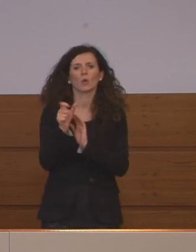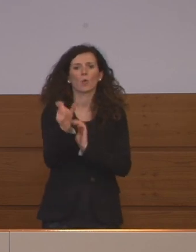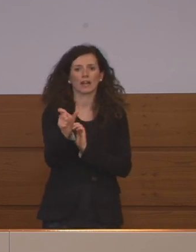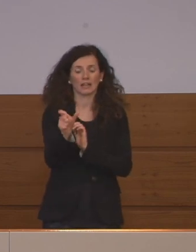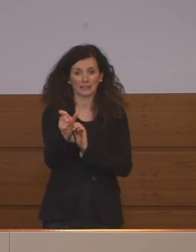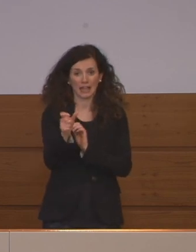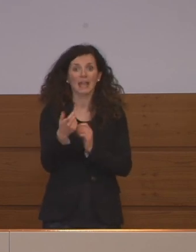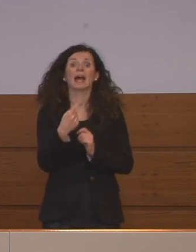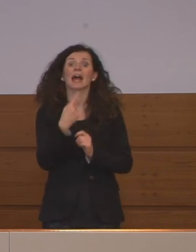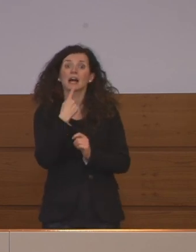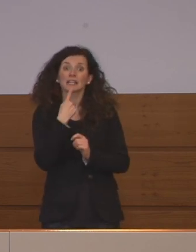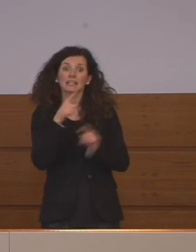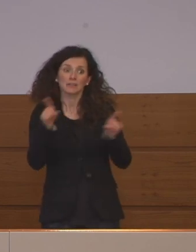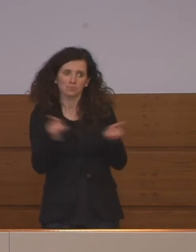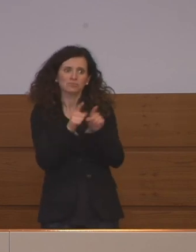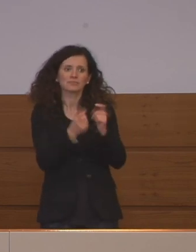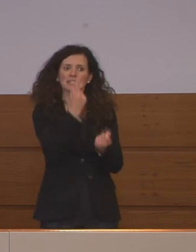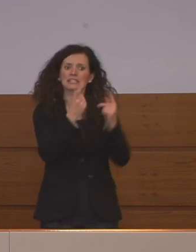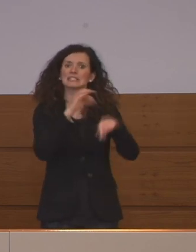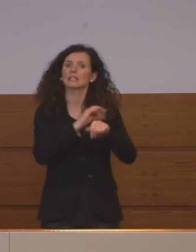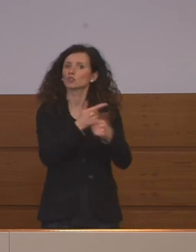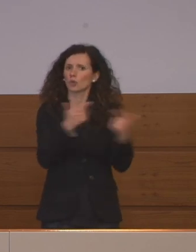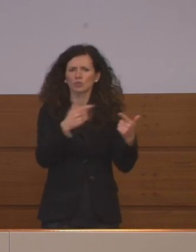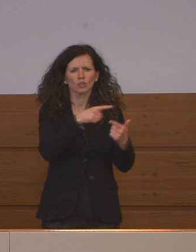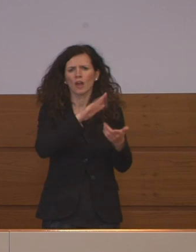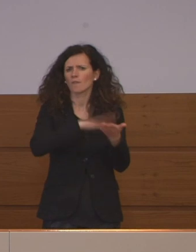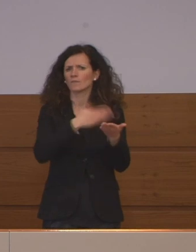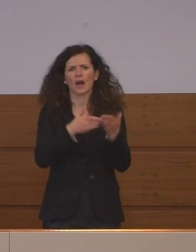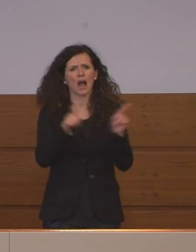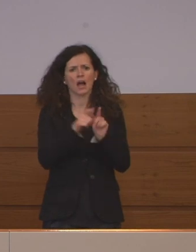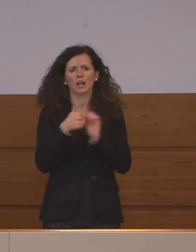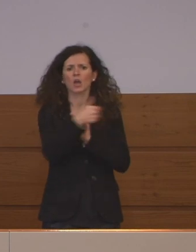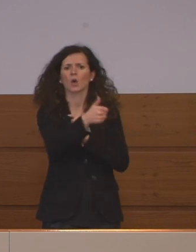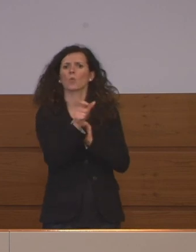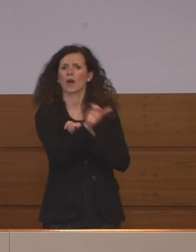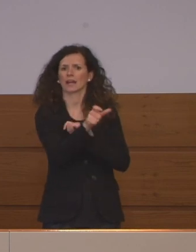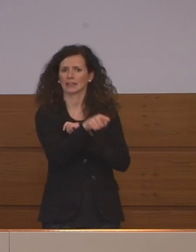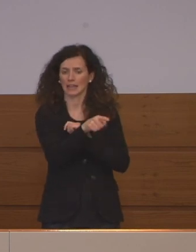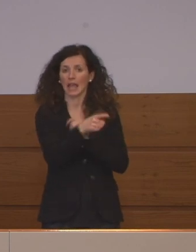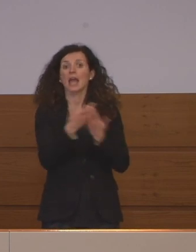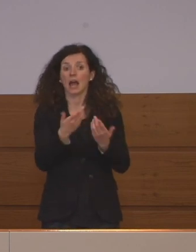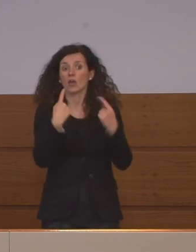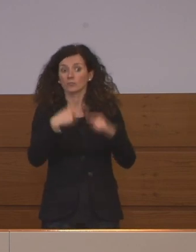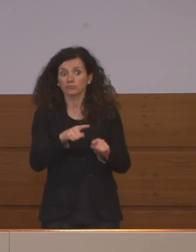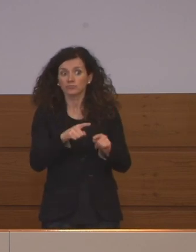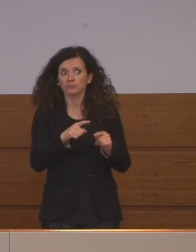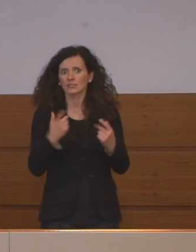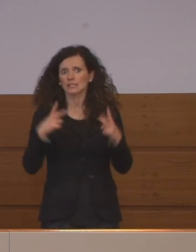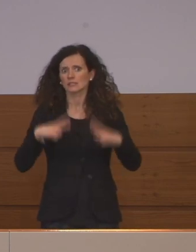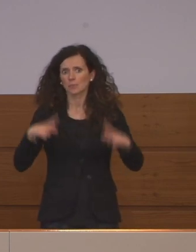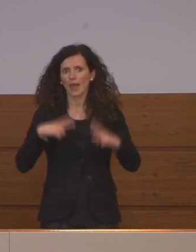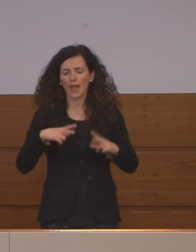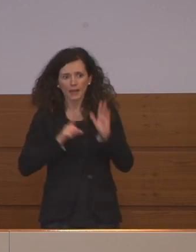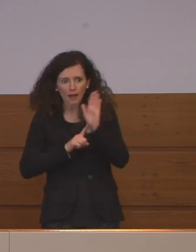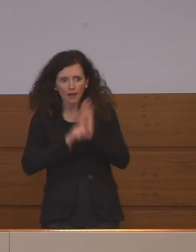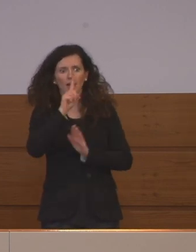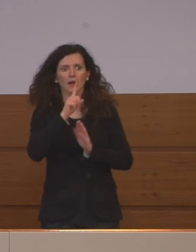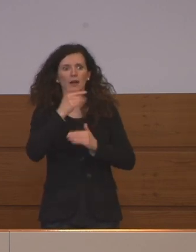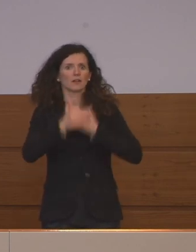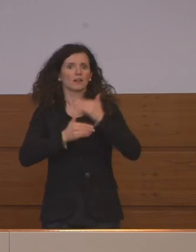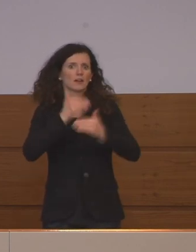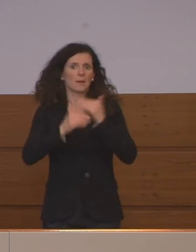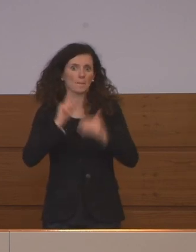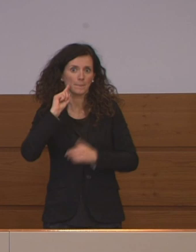assi tematici quindi ci aspettiamo che questo processo di quarantena di là dei risultati positivi le indicazioni sembrano